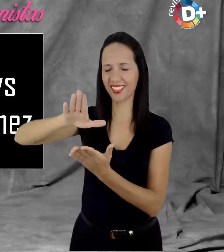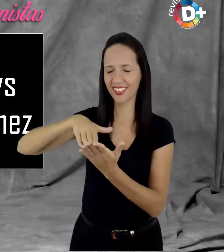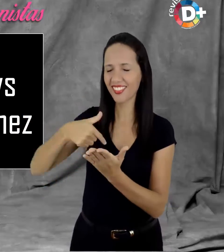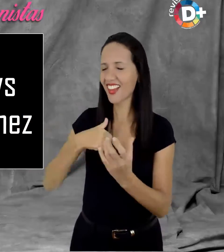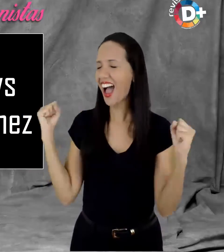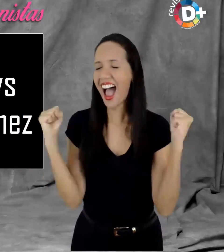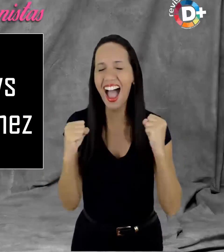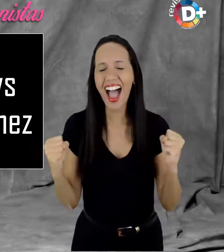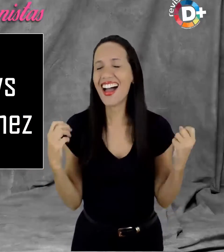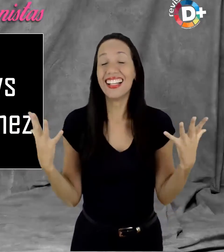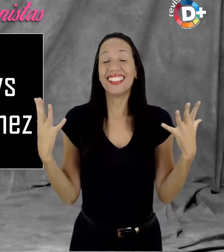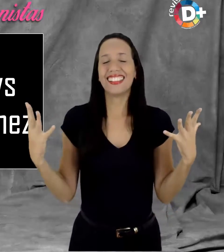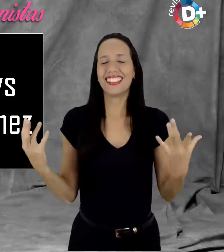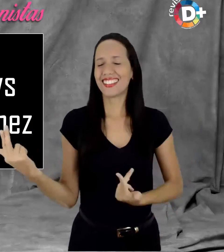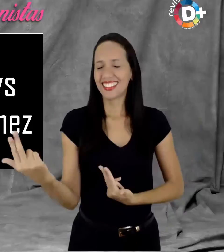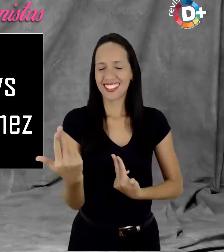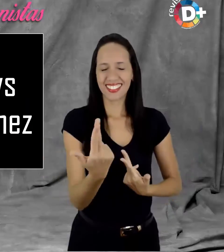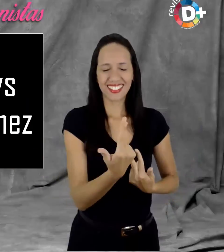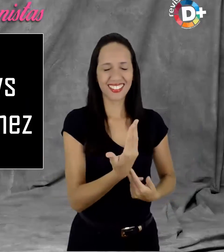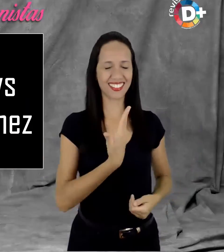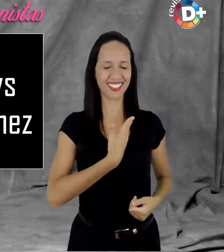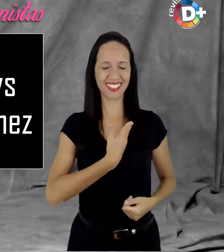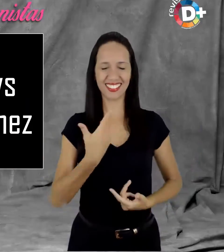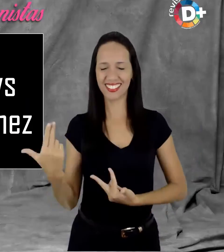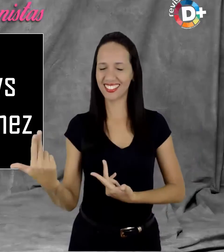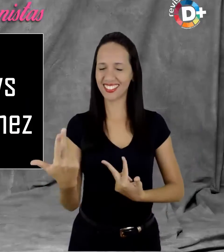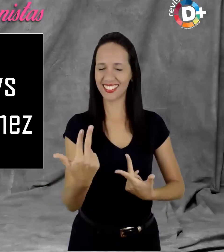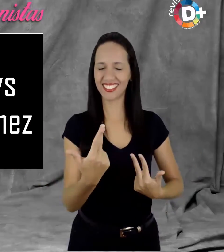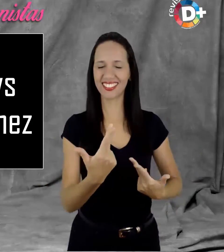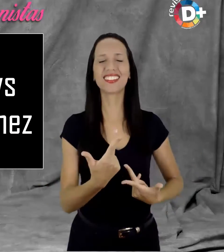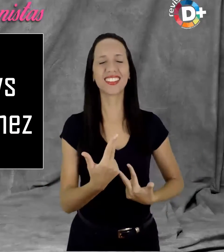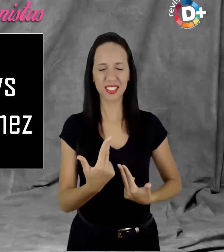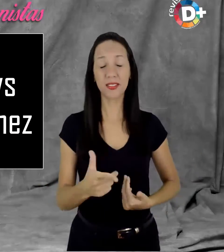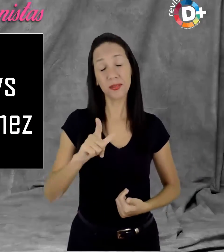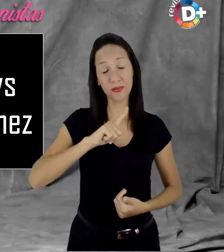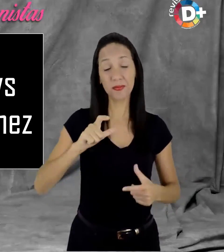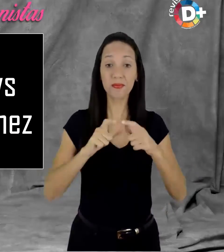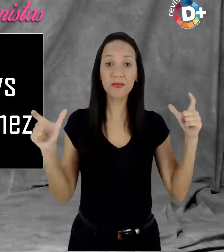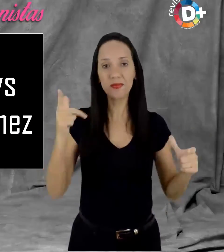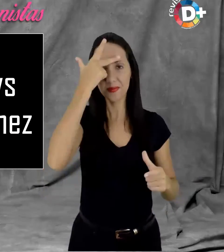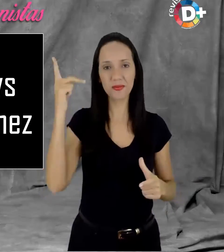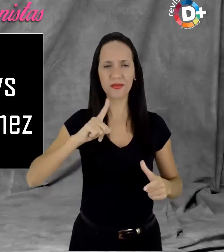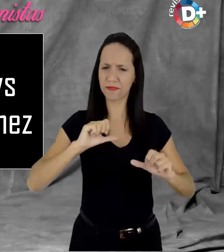lá dentro. Para mim, aquilo foi o máximo, porque eu estava fazendo a mesma coisa que os meus